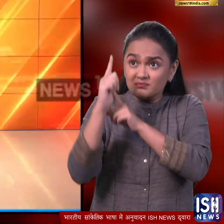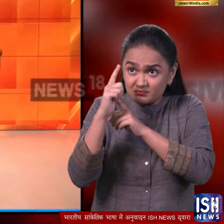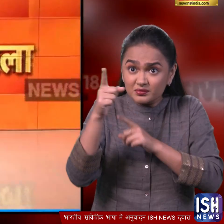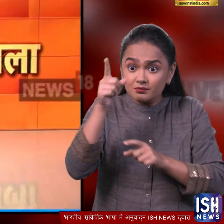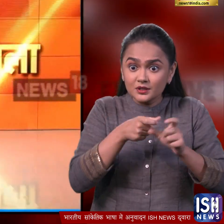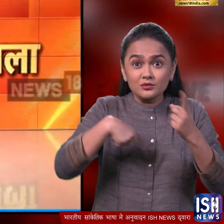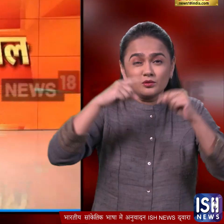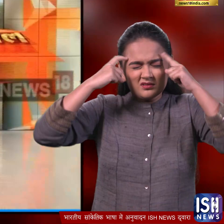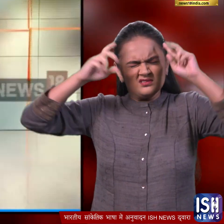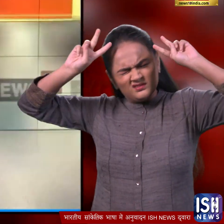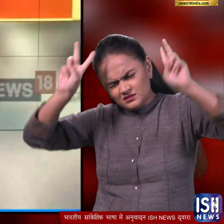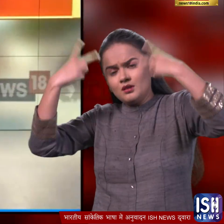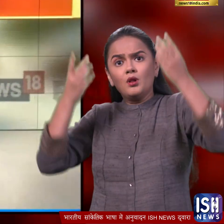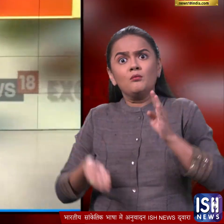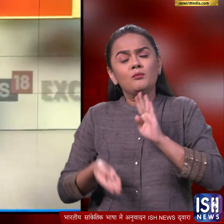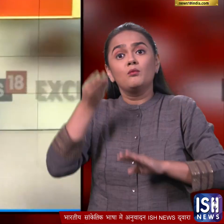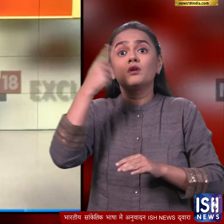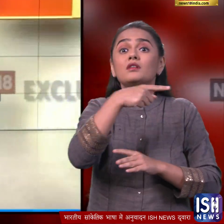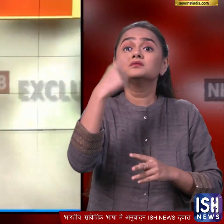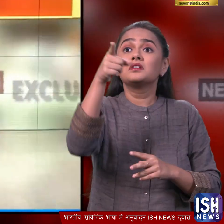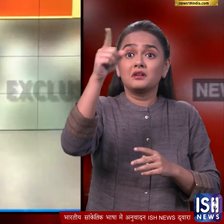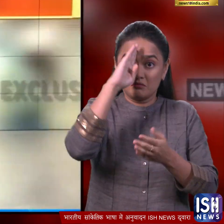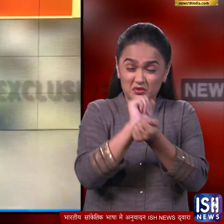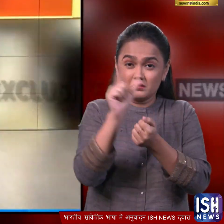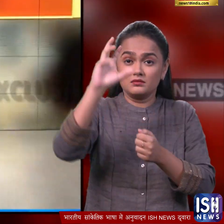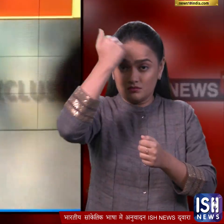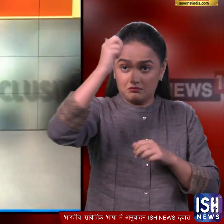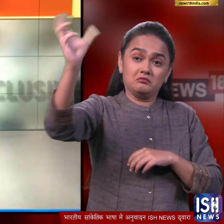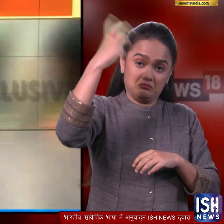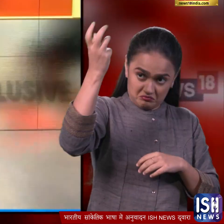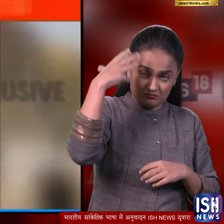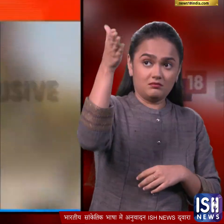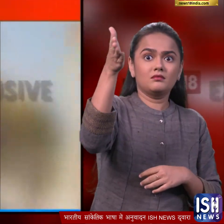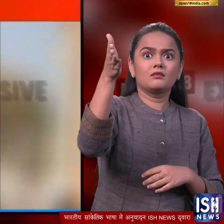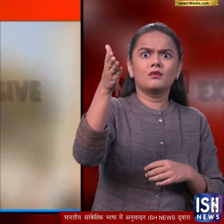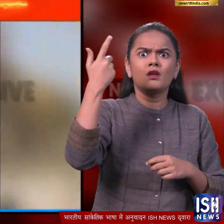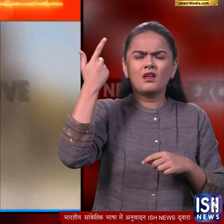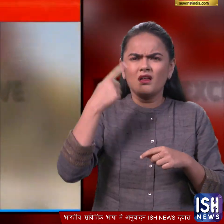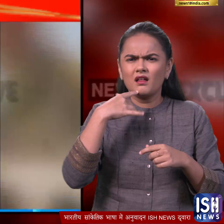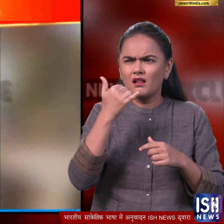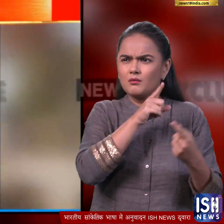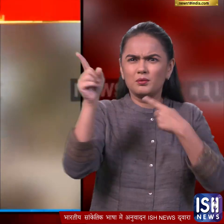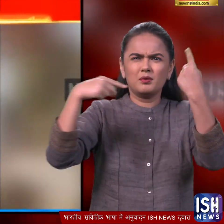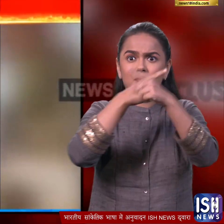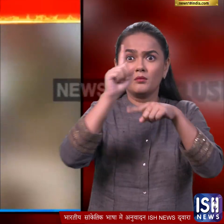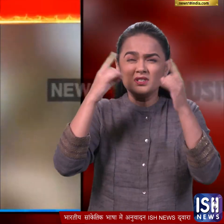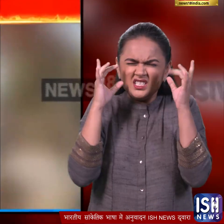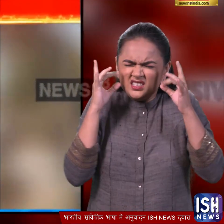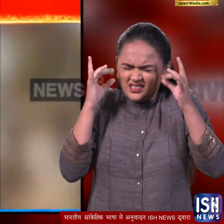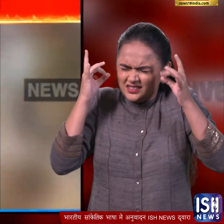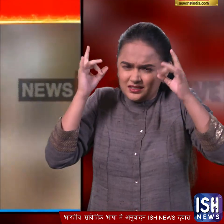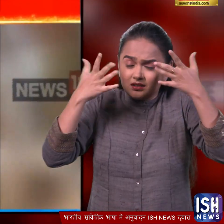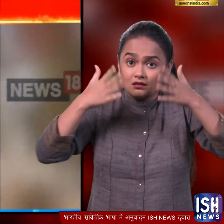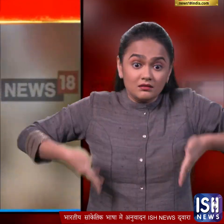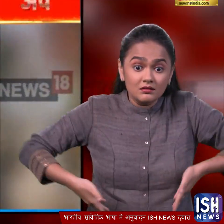पहुंच गया। उन्होंने आरोप लगाया कि पुलिस वालों ने उन पर पत्थर बरसाए, जिससे आग बबूला होकर कुछ लोगों ने